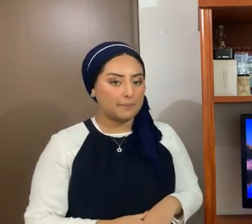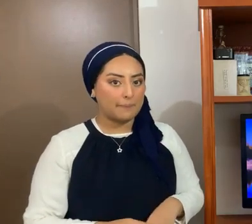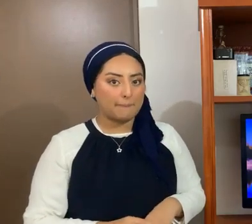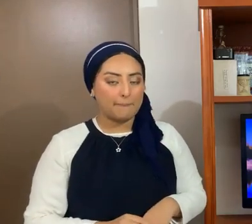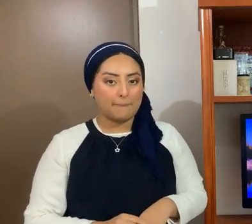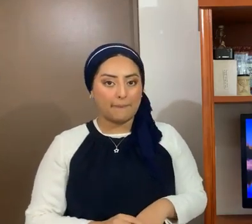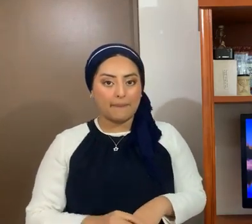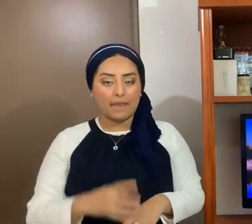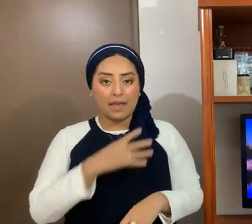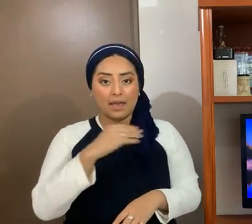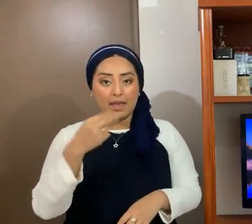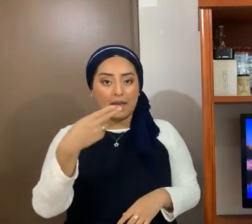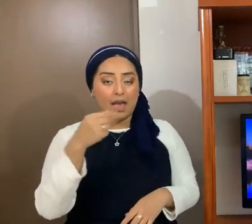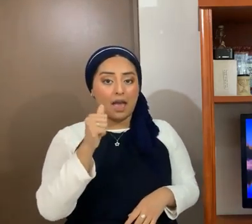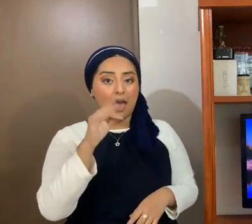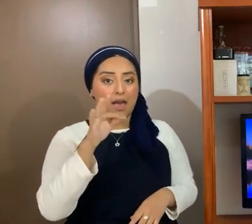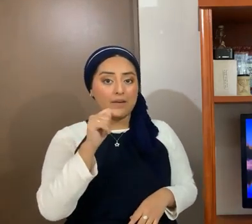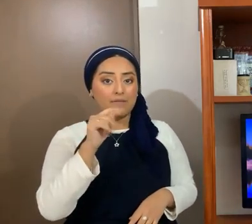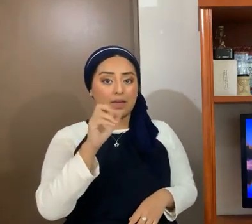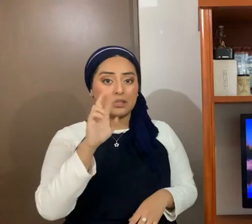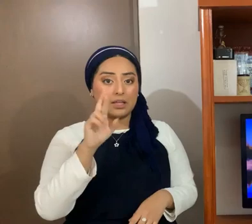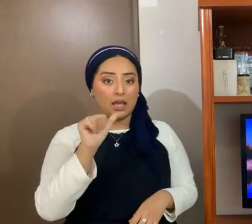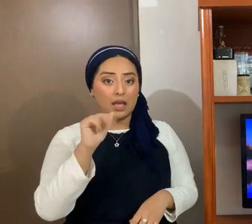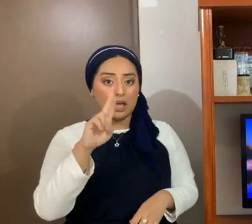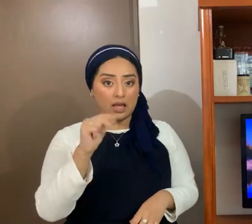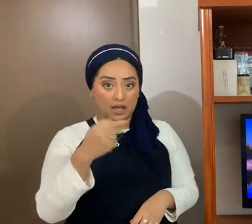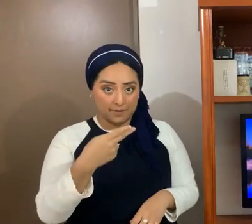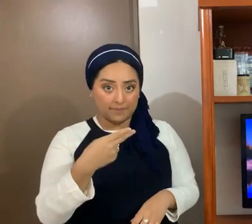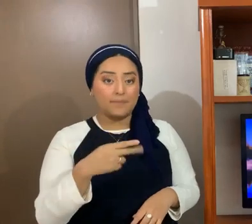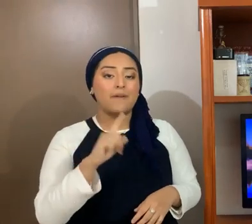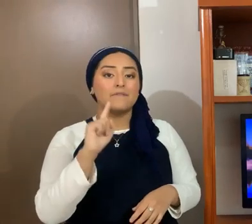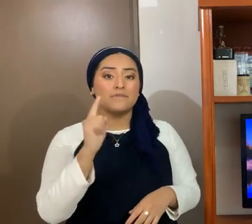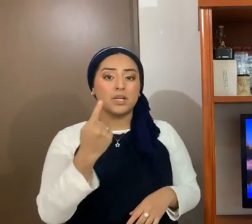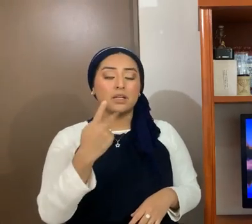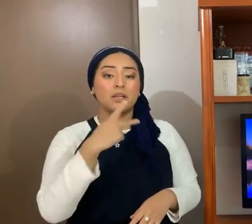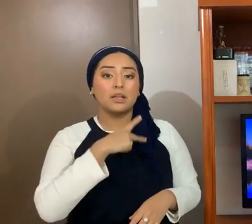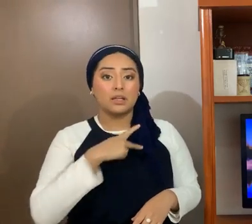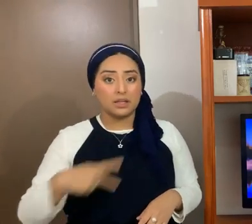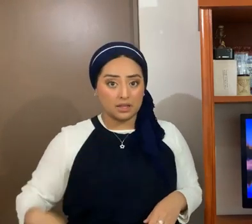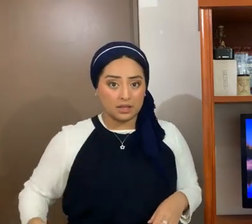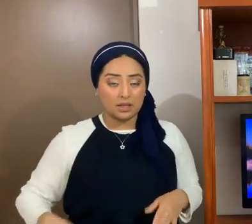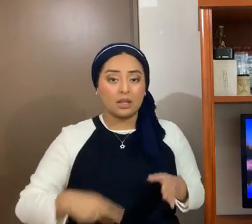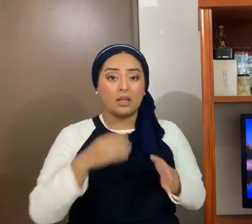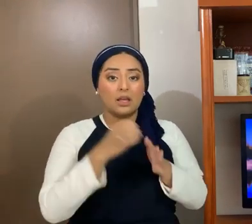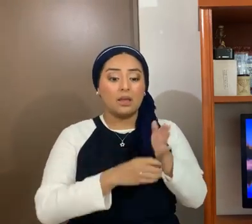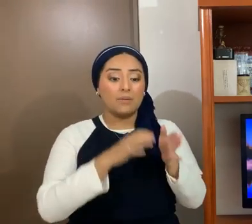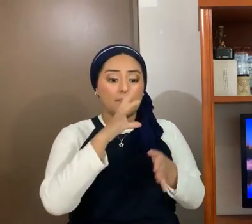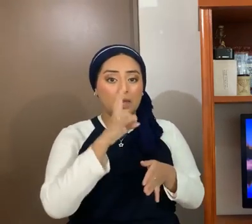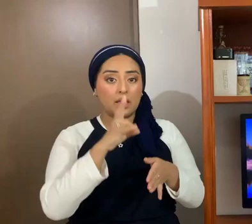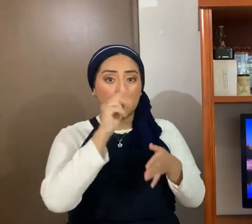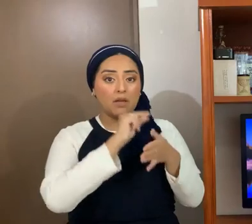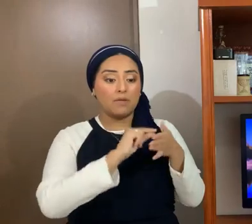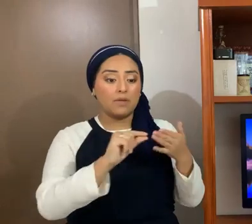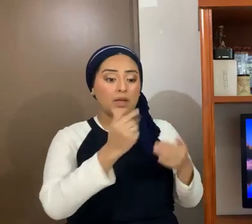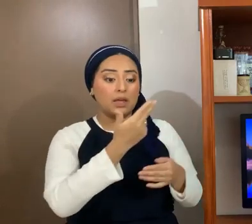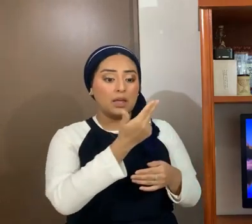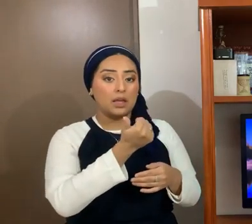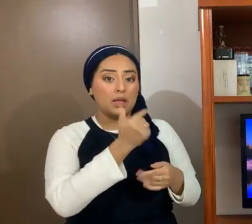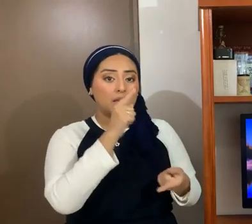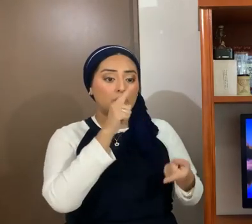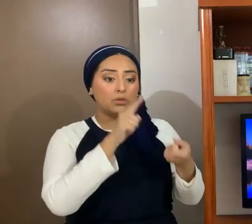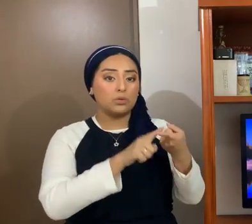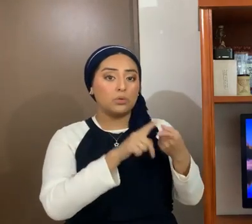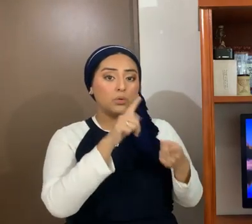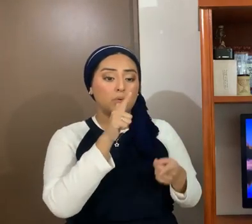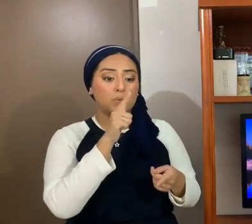38, 20, y la Haftará, la conclusión es Primera de Reyes, capítulo 7, verso 13 hasta